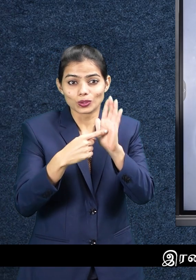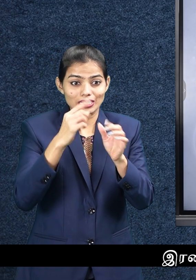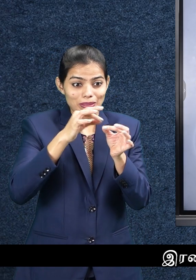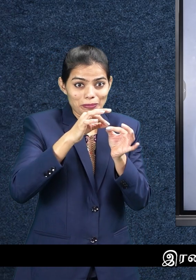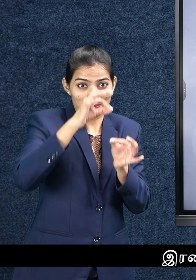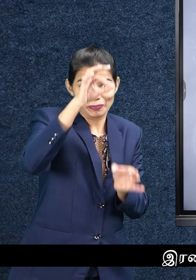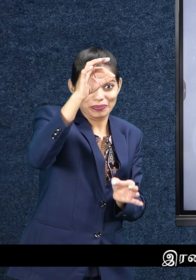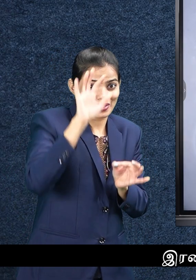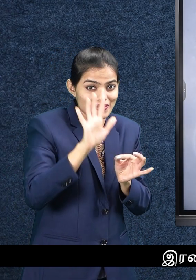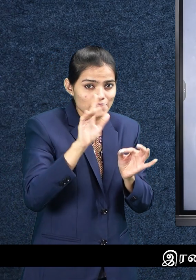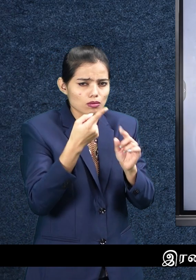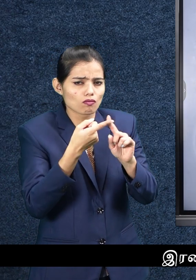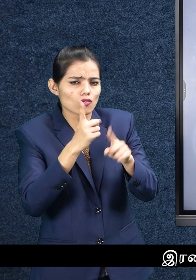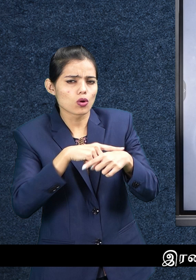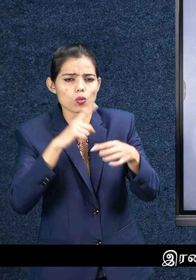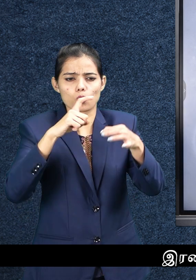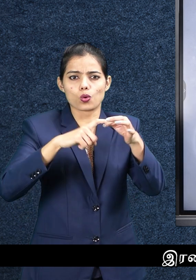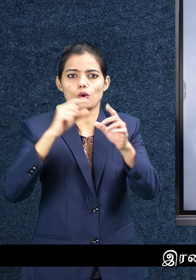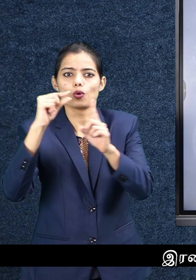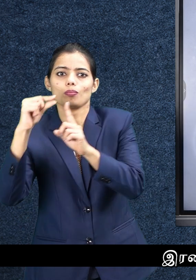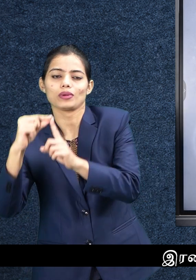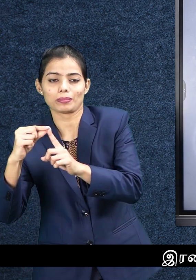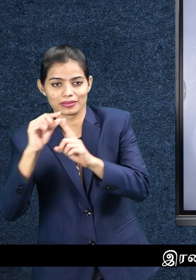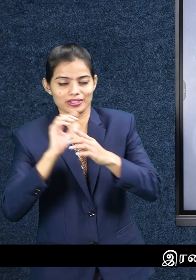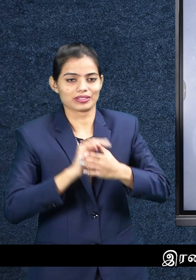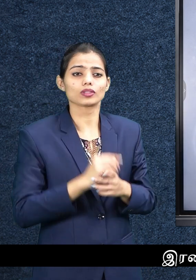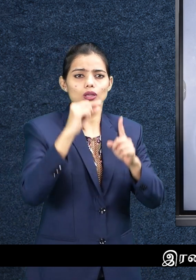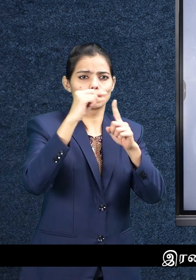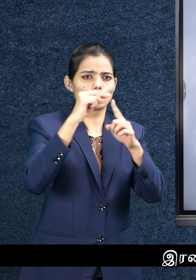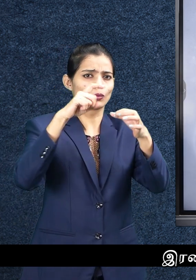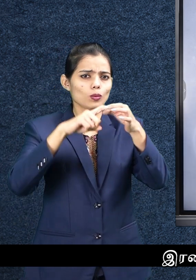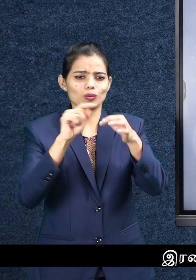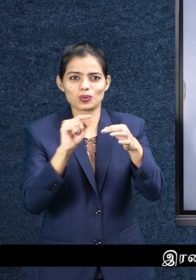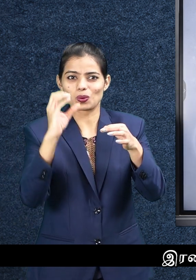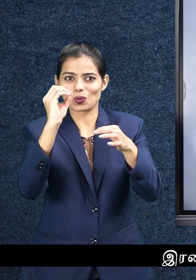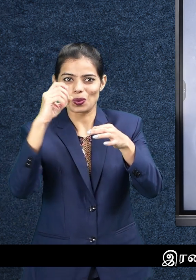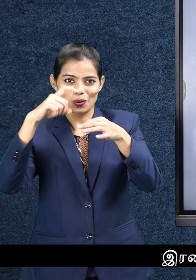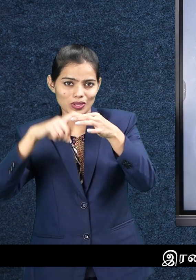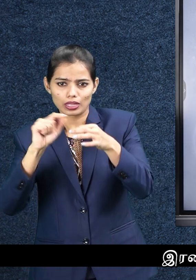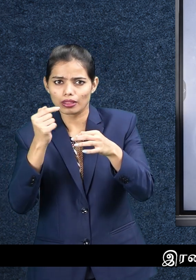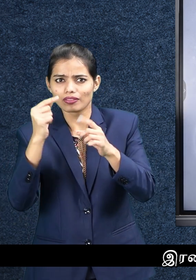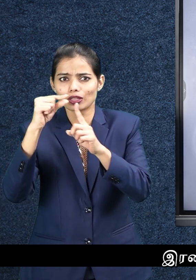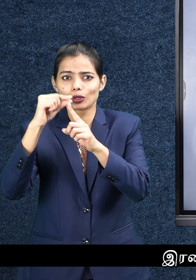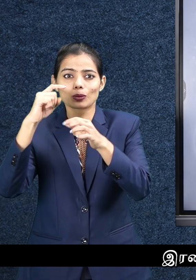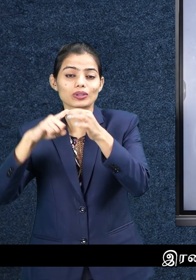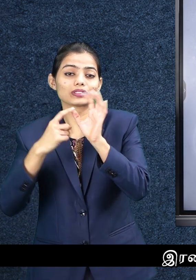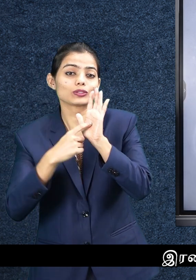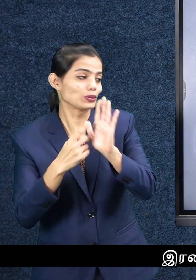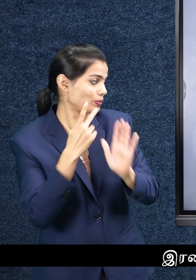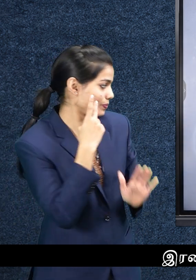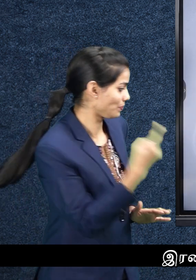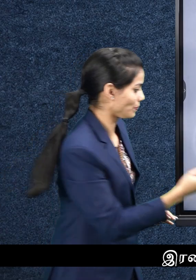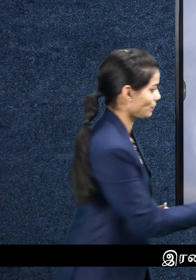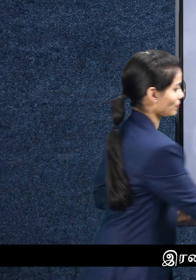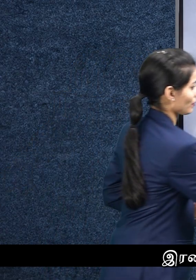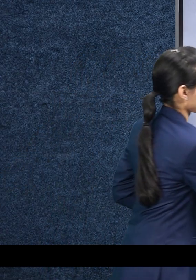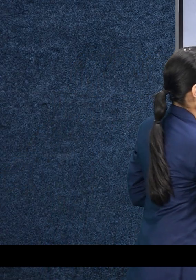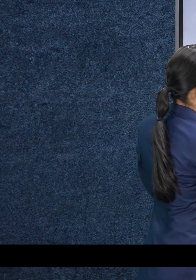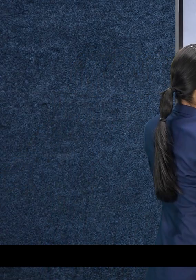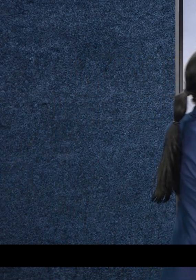ஒய் கீழிலக்கு 1 மற்றும் கியூ வட்டடைப்புக்குறிக்குள் ஓ ஒய் கீழிலக்கு 2. பியில்